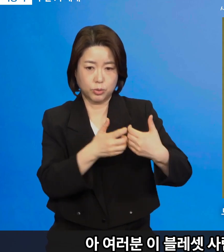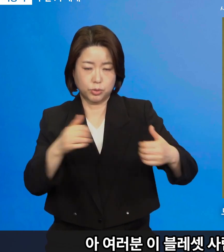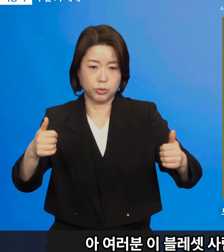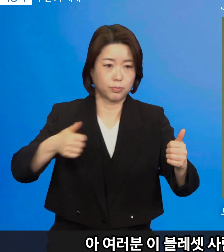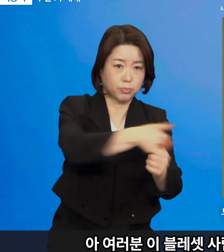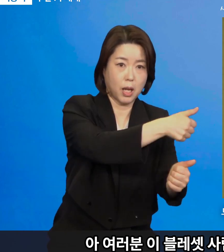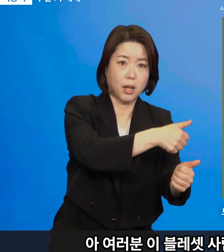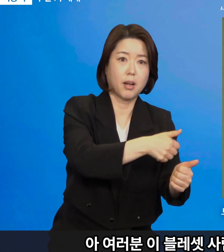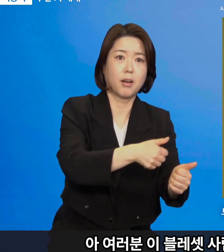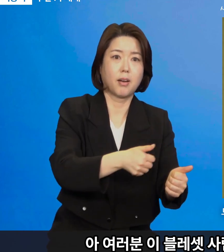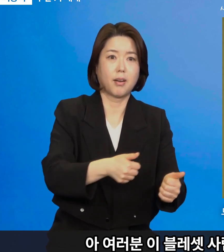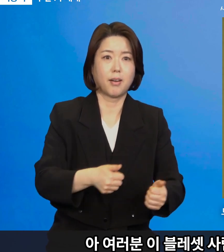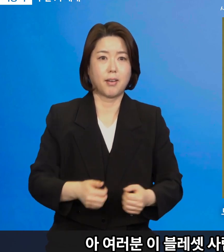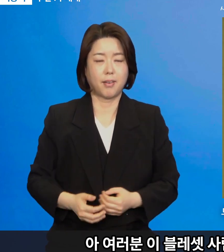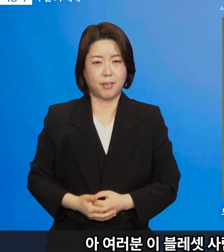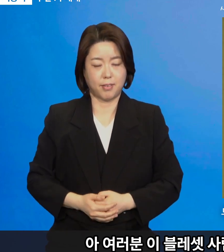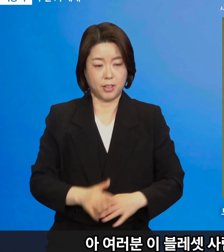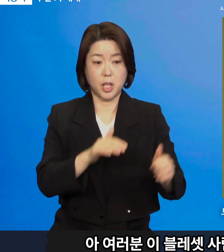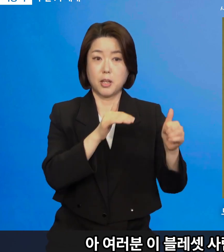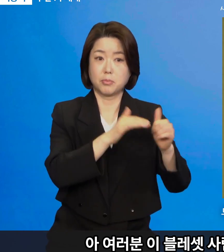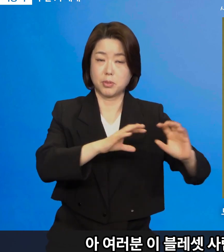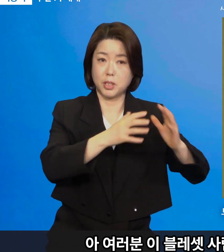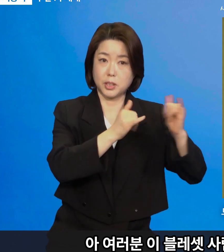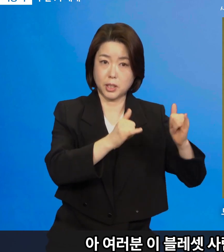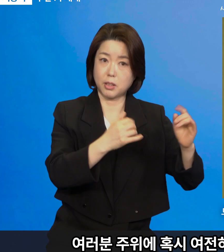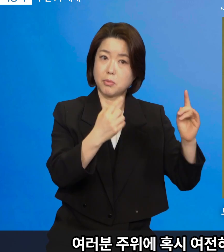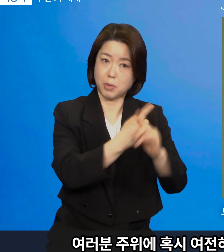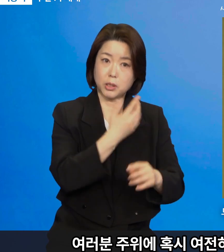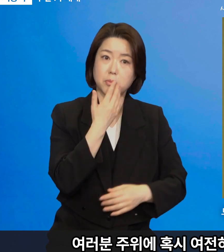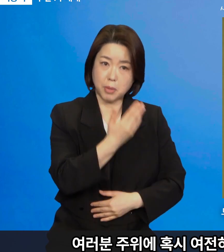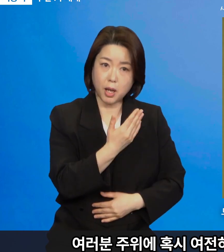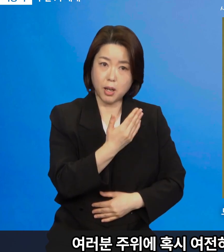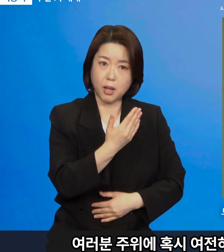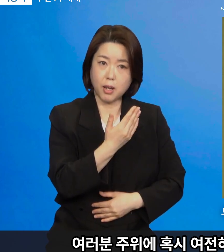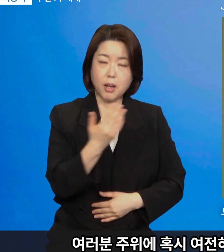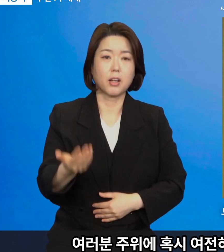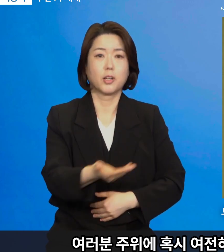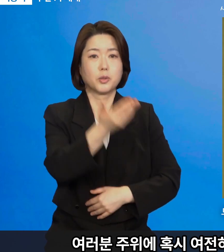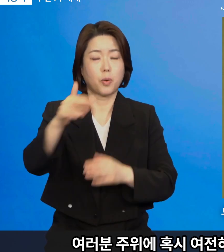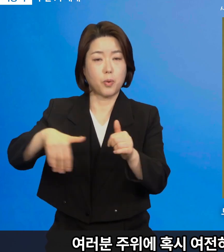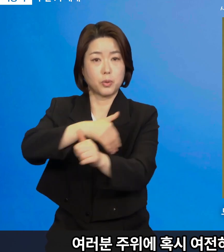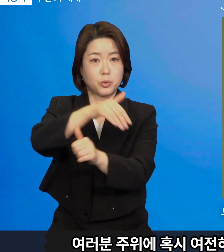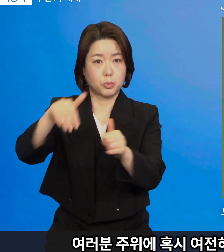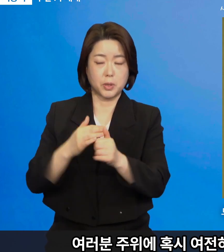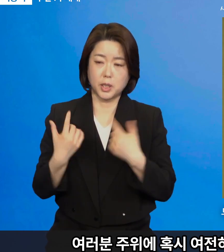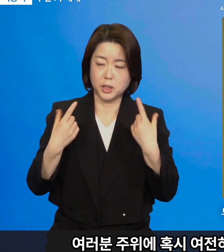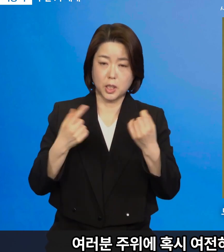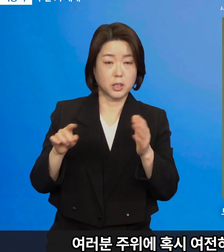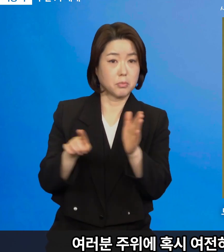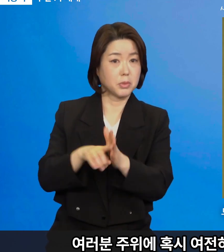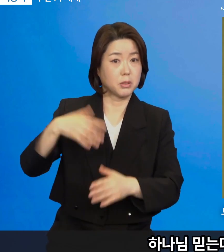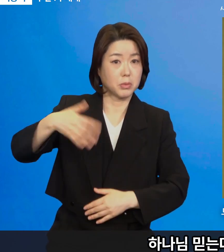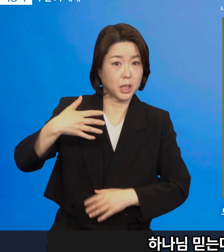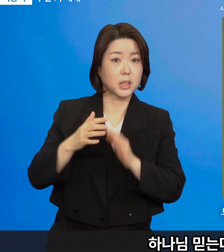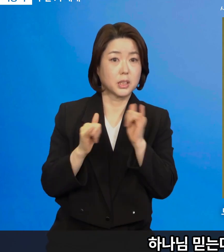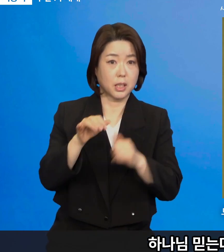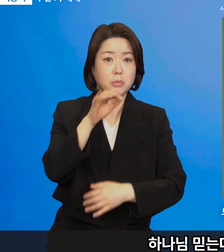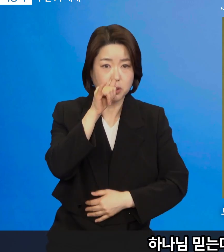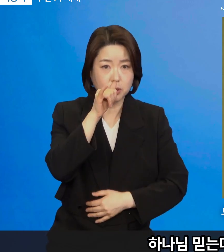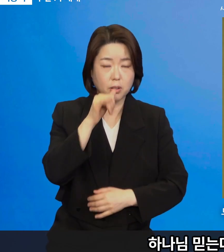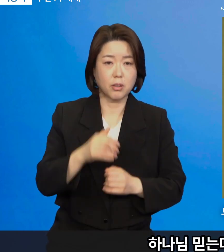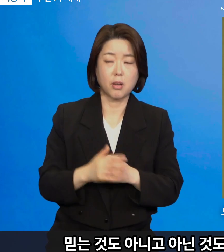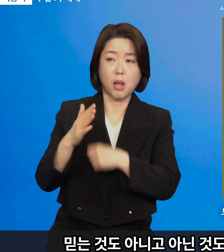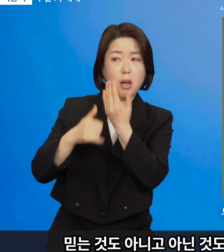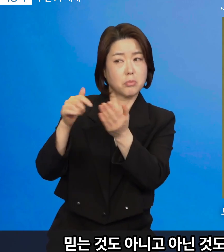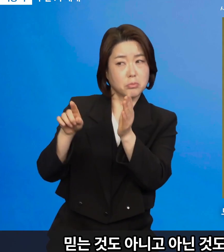여러분, 이 블레셋 사람들이 바뀔 수 있다면요, 여러분 주위에 혹시 여전히 안 믿는 분들이 계십니까? 하나님